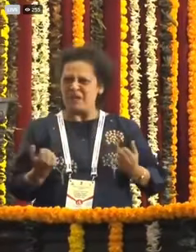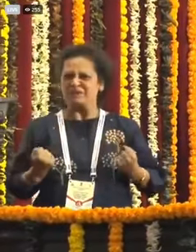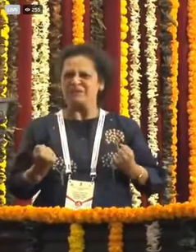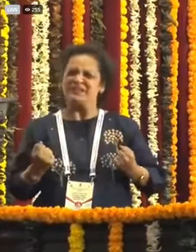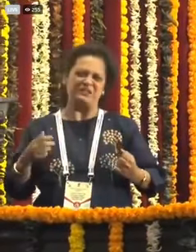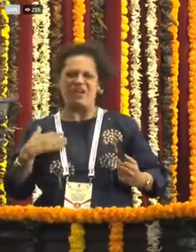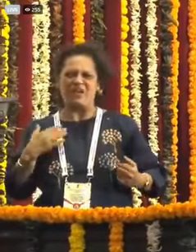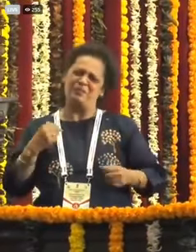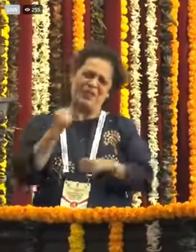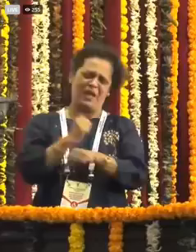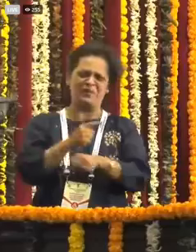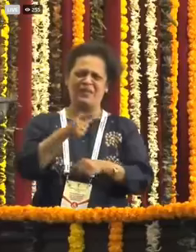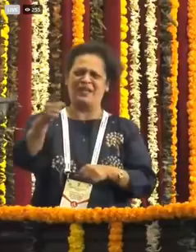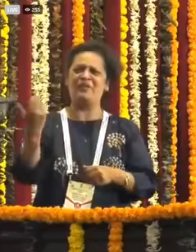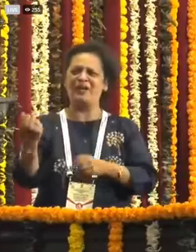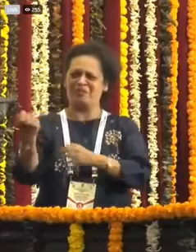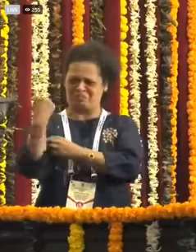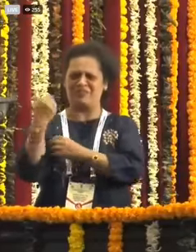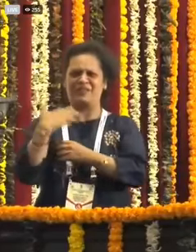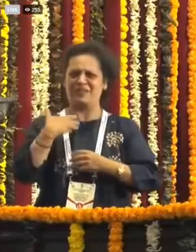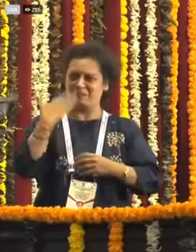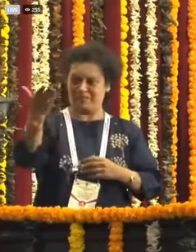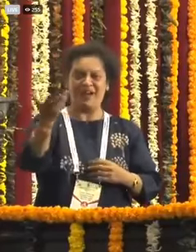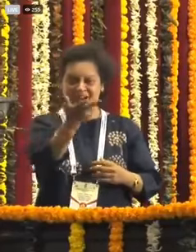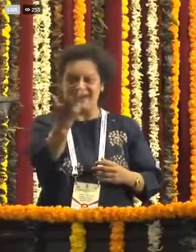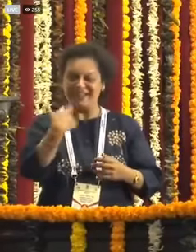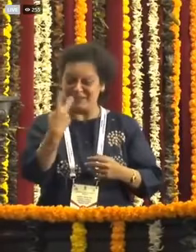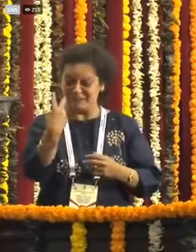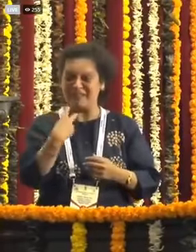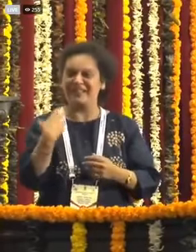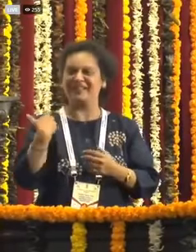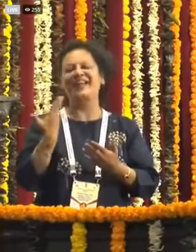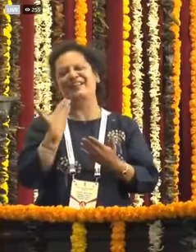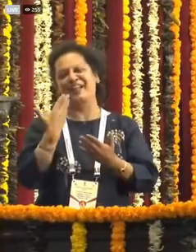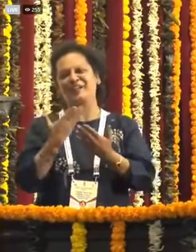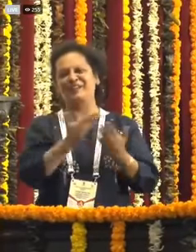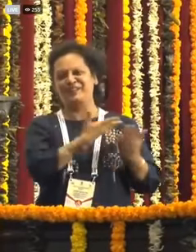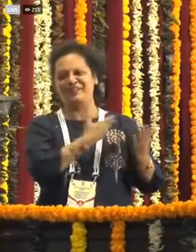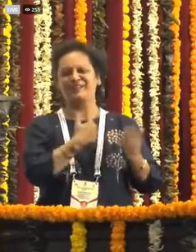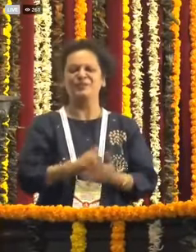स्फूर्ती मिळते ऊर्जा मिळते आणि म्हणून आम्ही ठरवलं